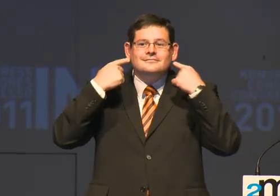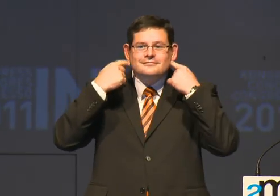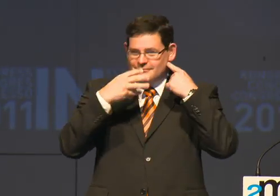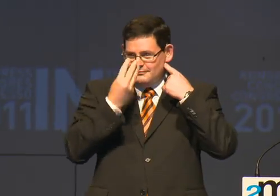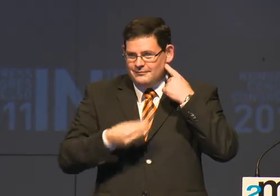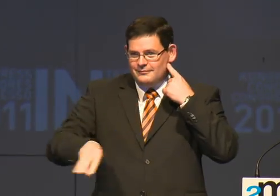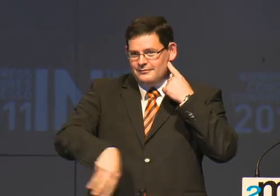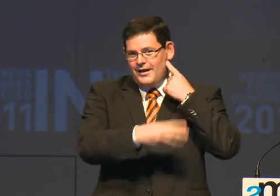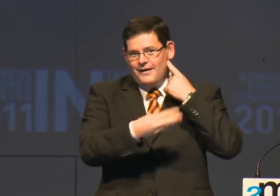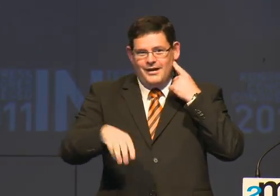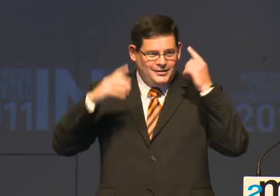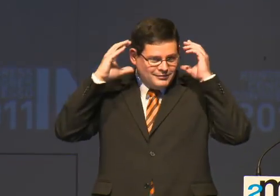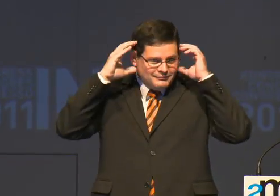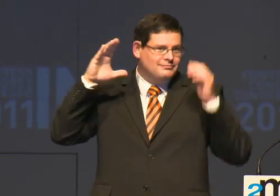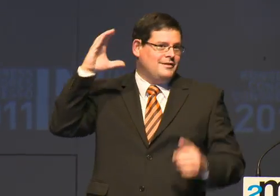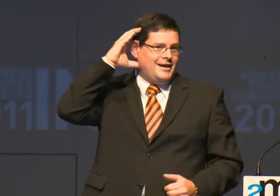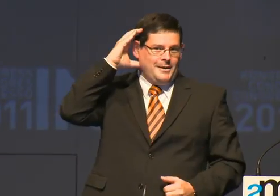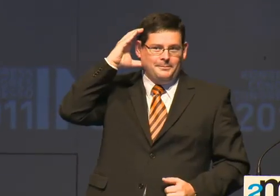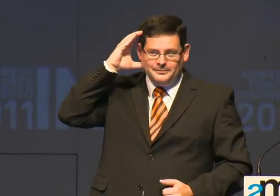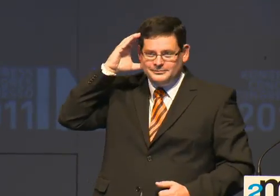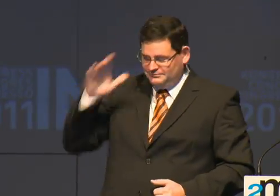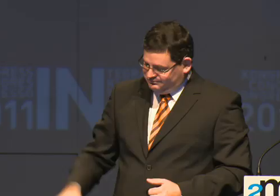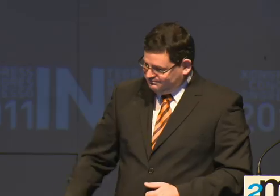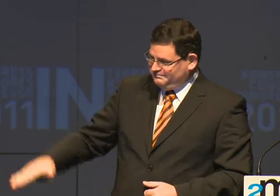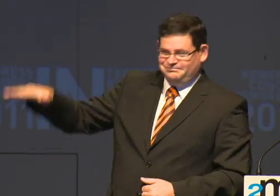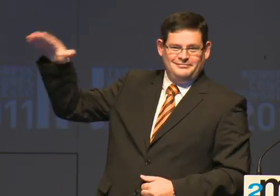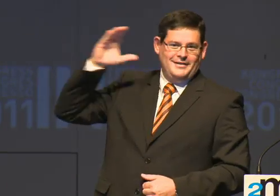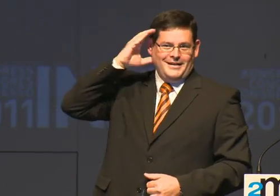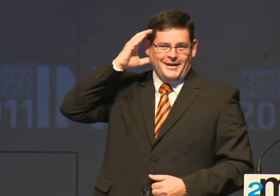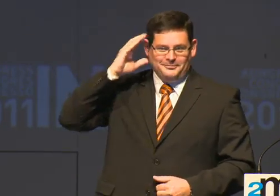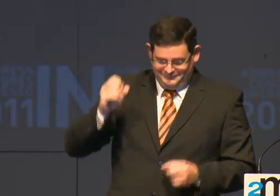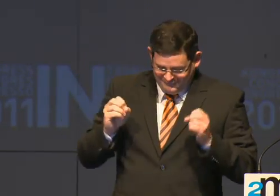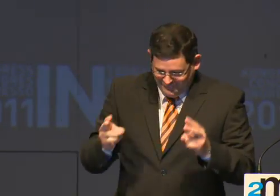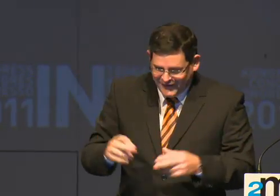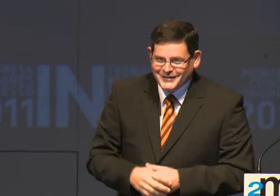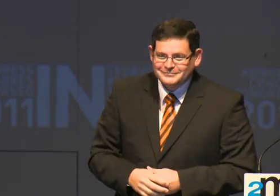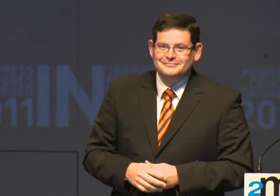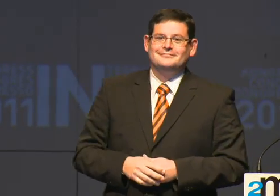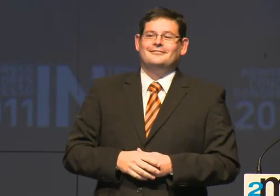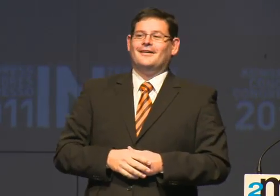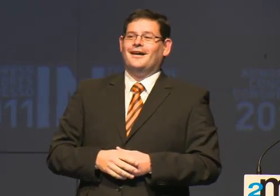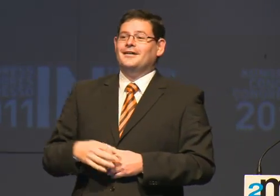Mon nom en langue des signes est celui en fait qui a un rapport avec mes oreilles, qu'on